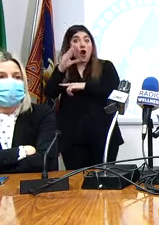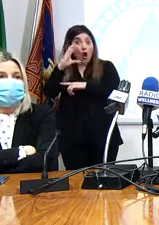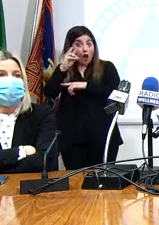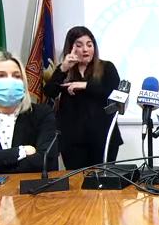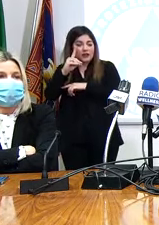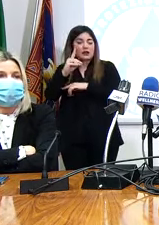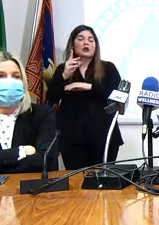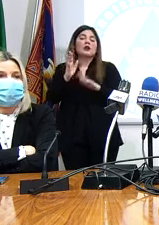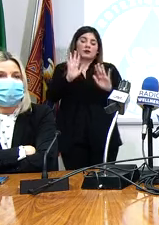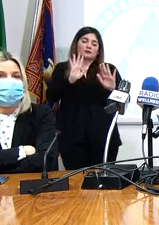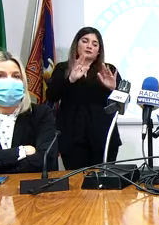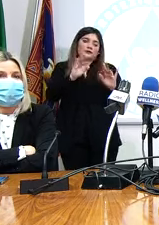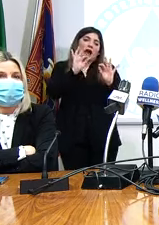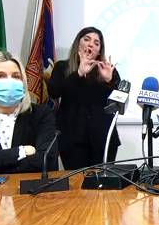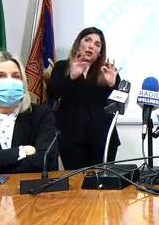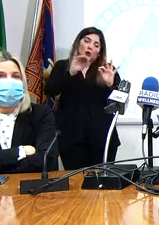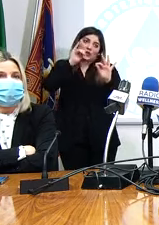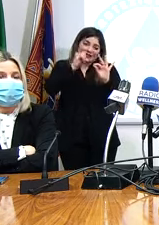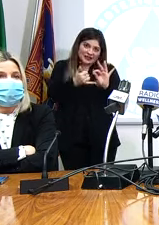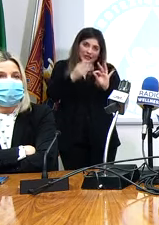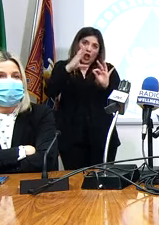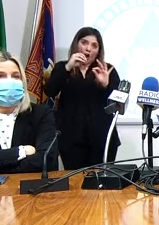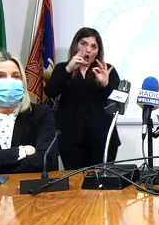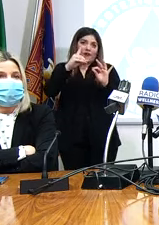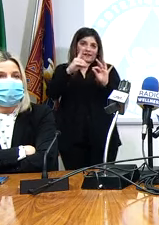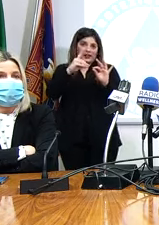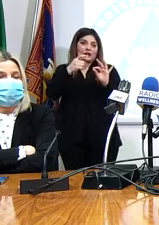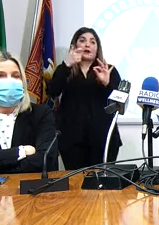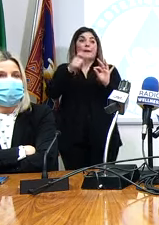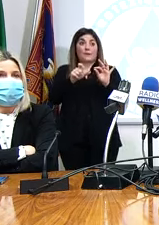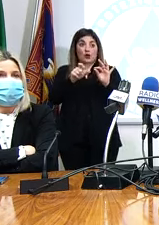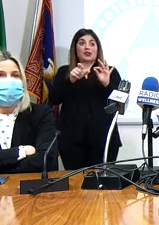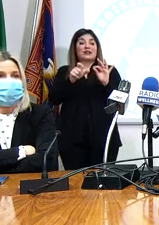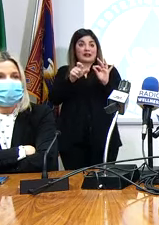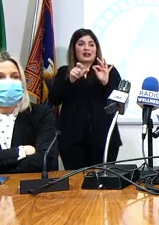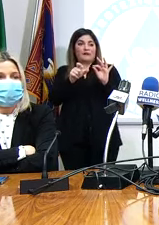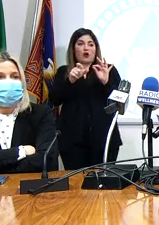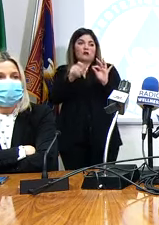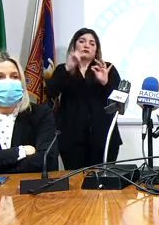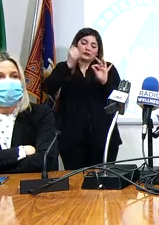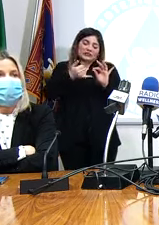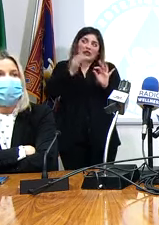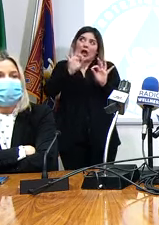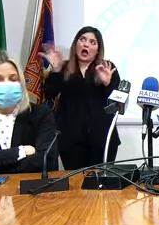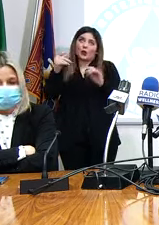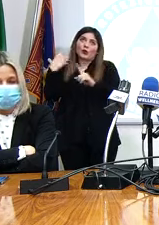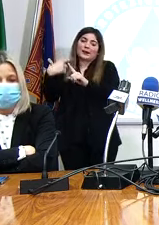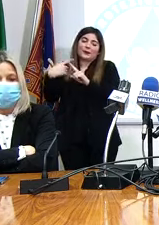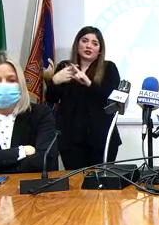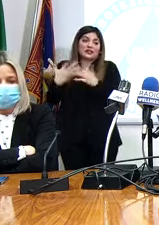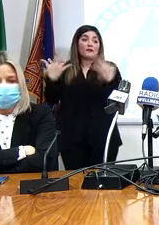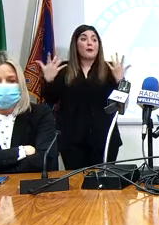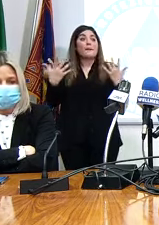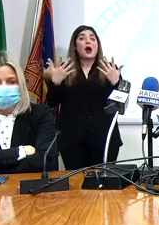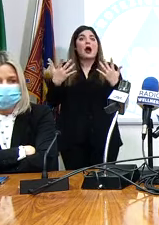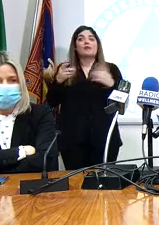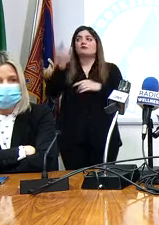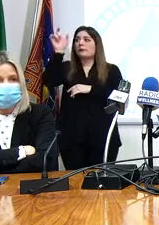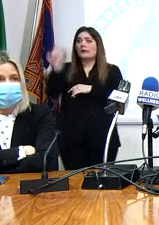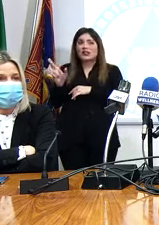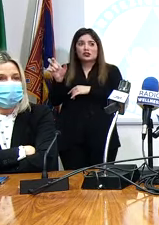Covid, perché la prestazione ospedaliera era per altre... Sì, ma, certo, però sono arrivati per il altri Covid motivi. Puro che mi arriva da